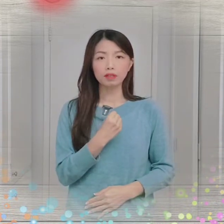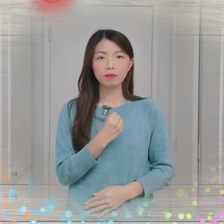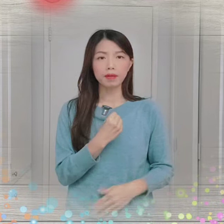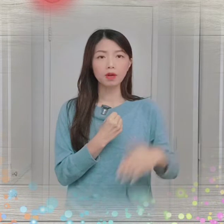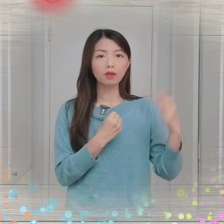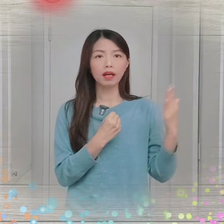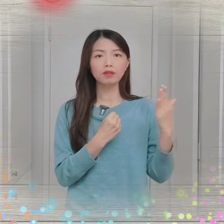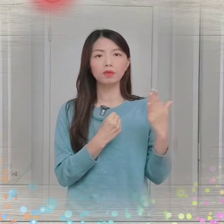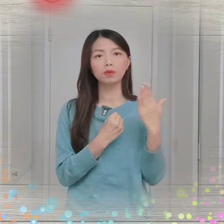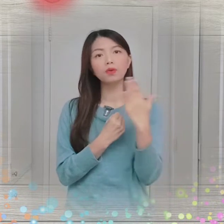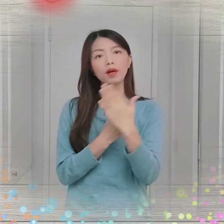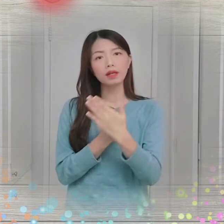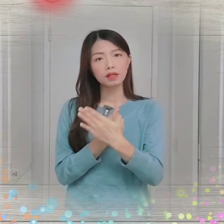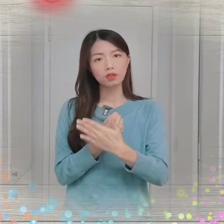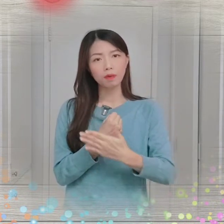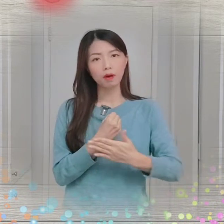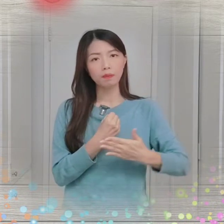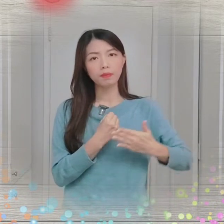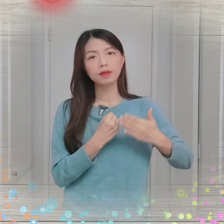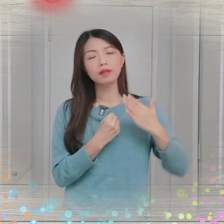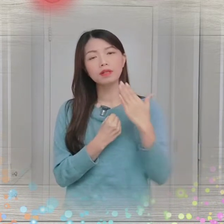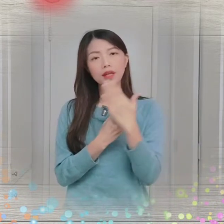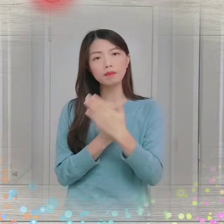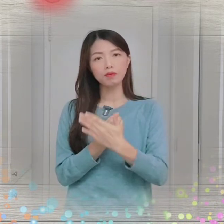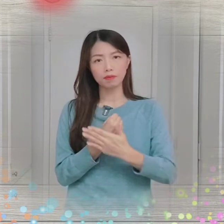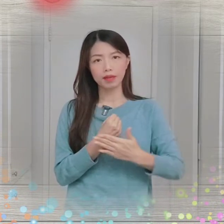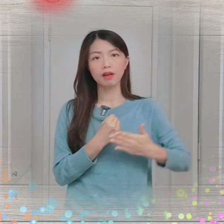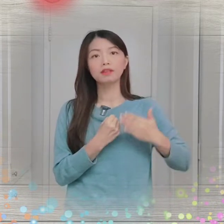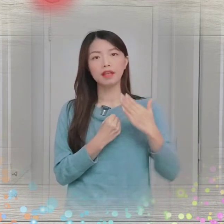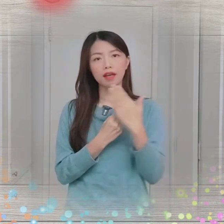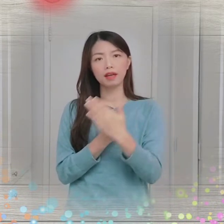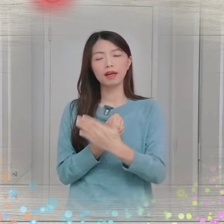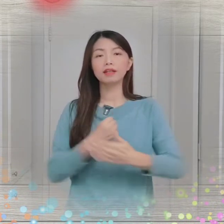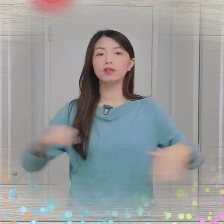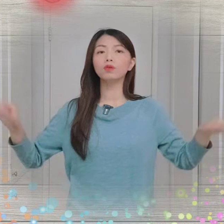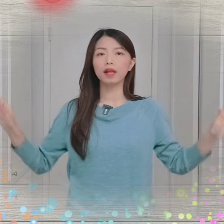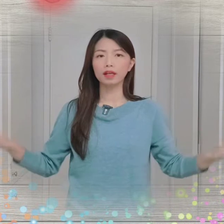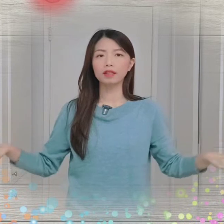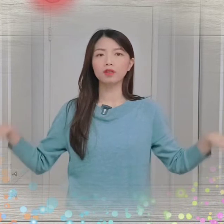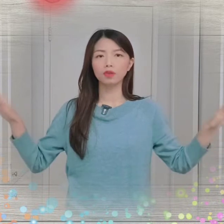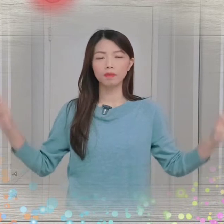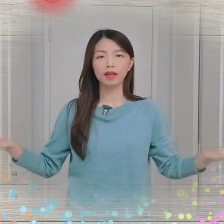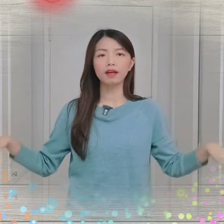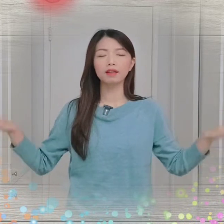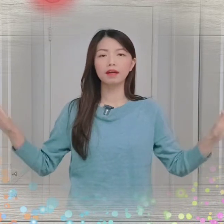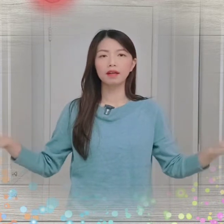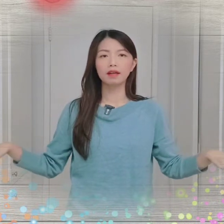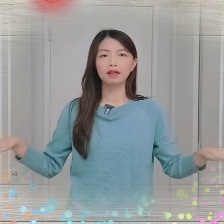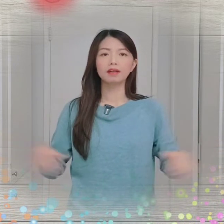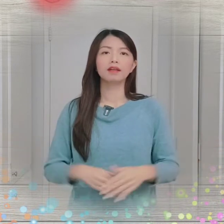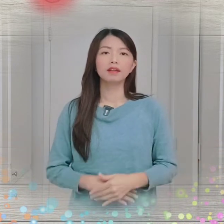쥐시고 가슴 앞에서 다른 손으로 이 주먹 앞을 스타트만 해주시면 돼요. 은혜 하시고 날개짓 하셔도 됩니다.